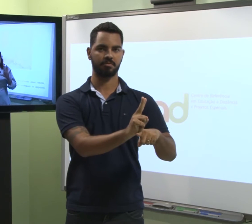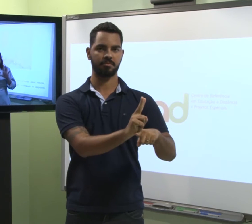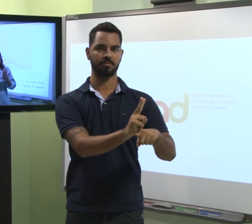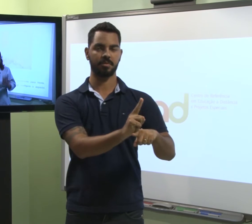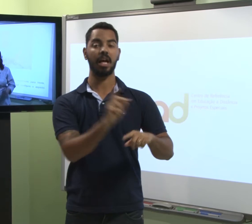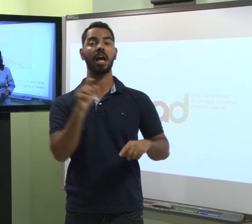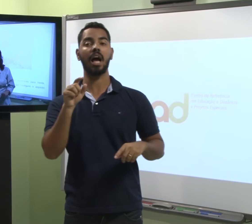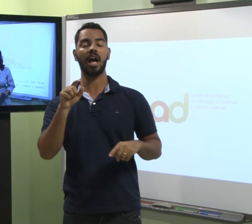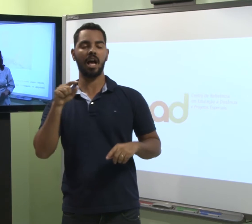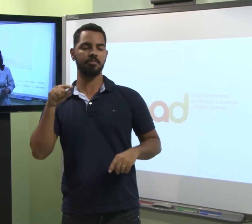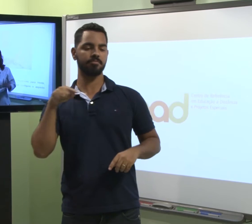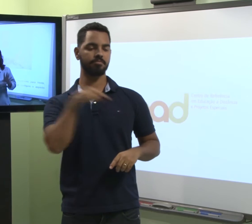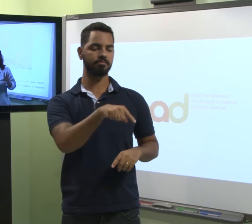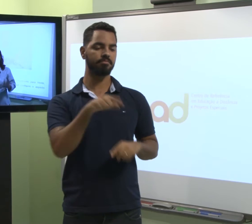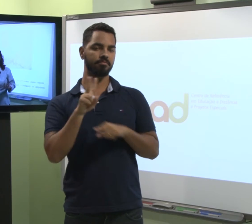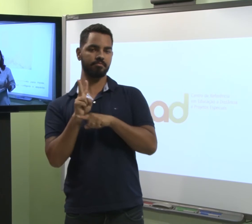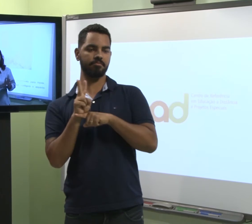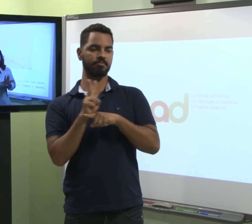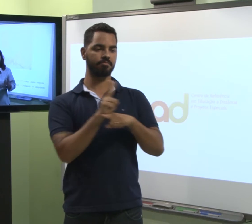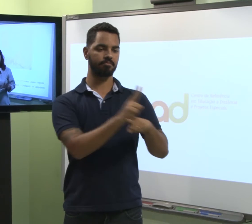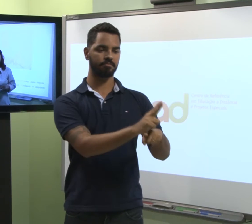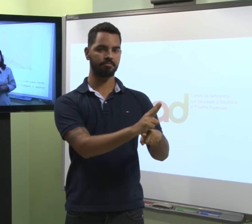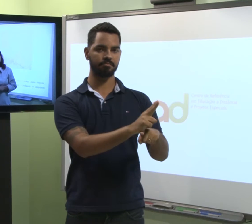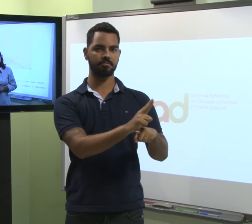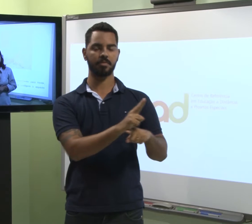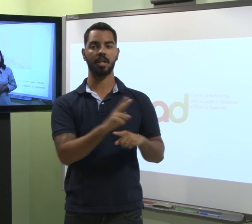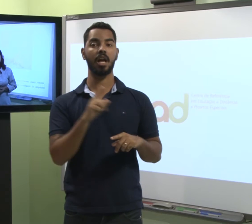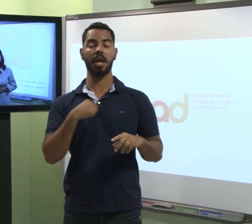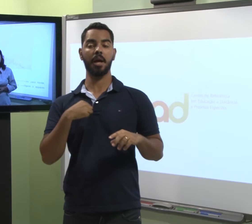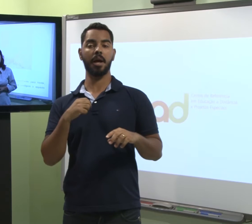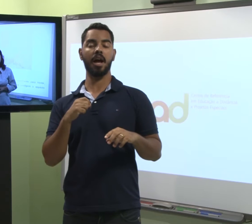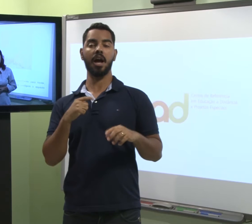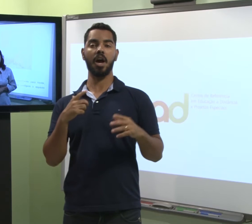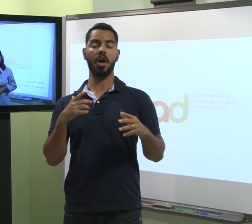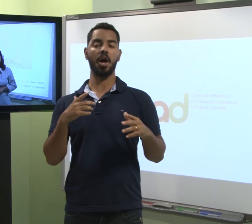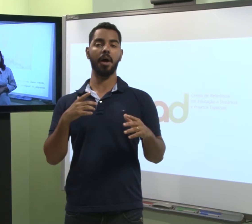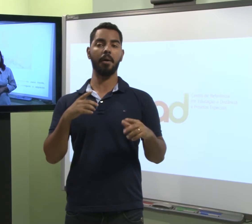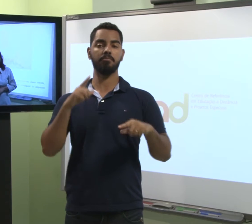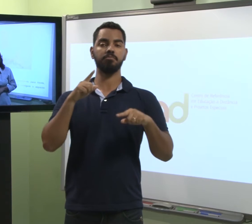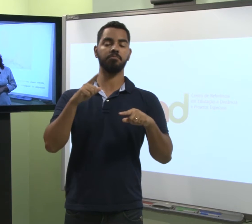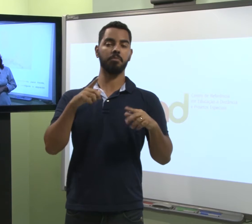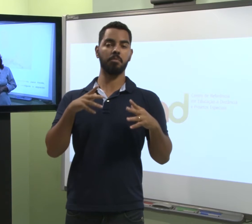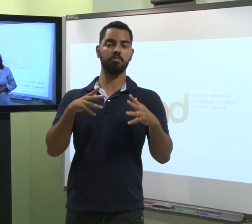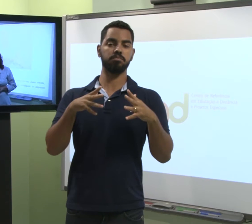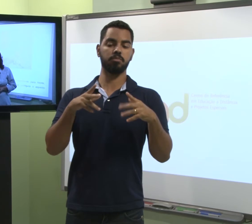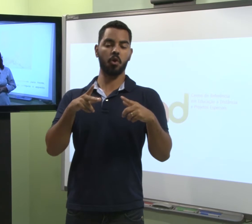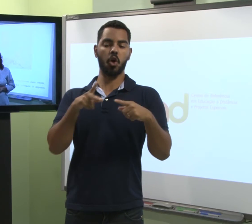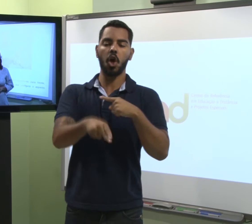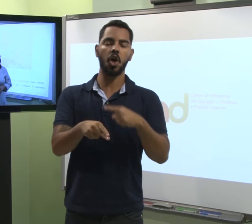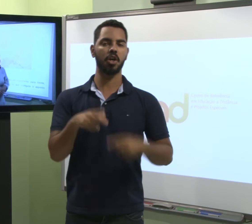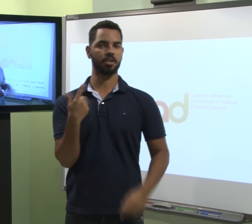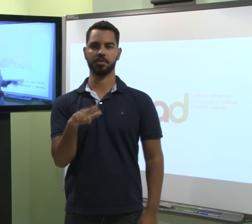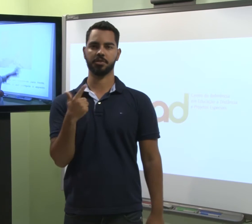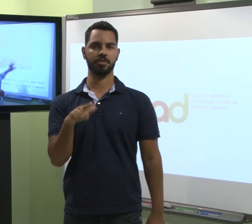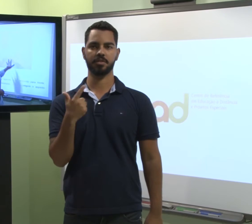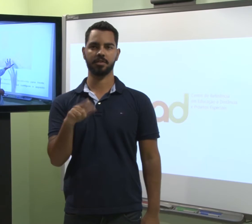significando cuidar sem ser interrompido, o que vem configurar o seu sentido de aspecto ininterrupto.